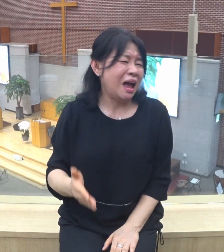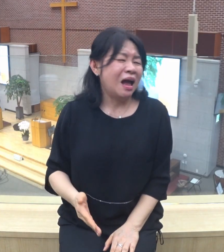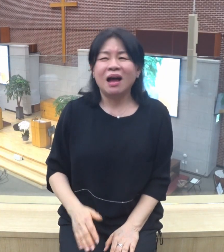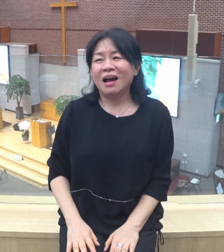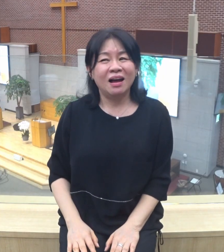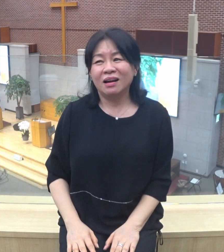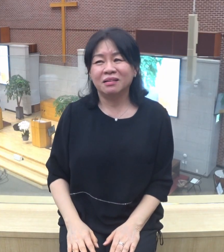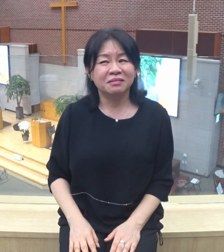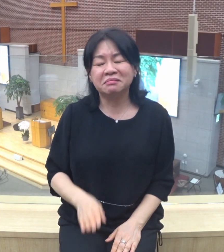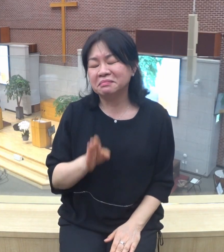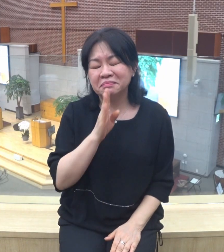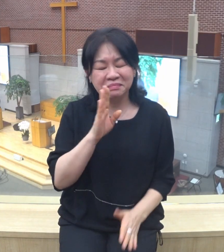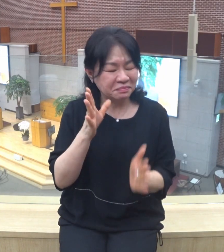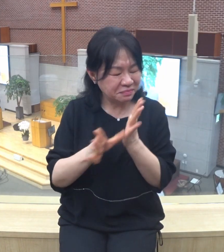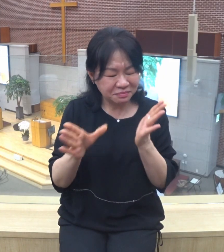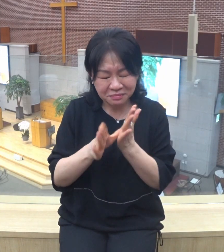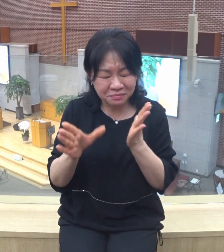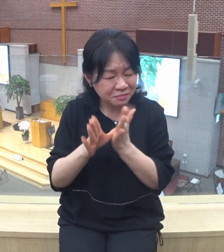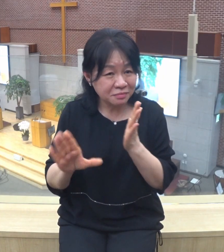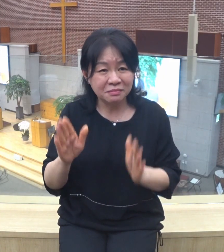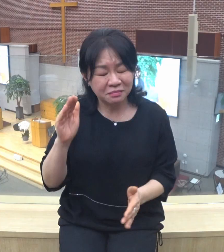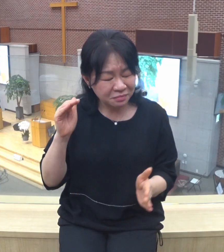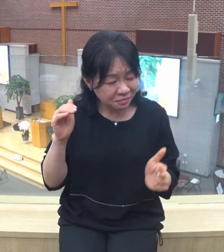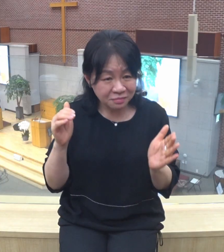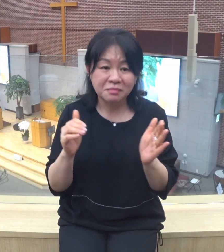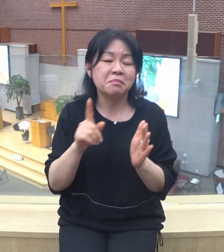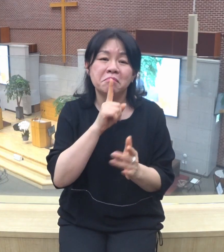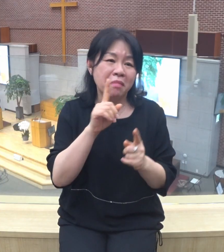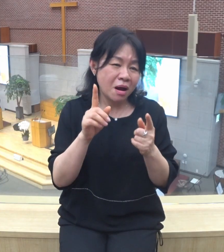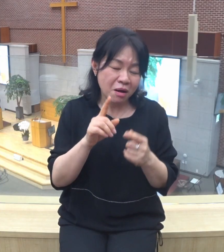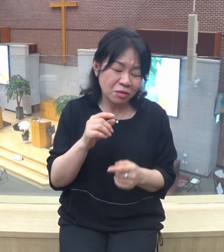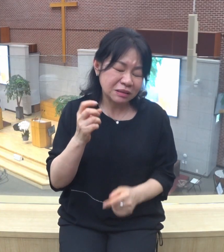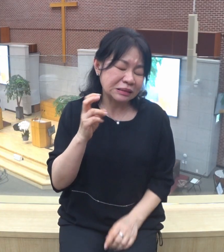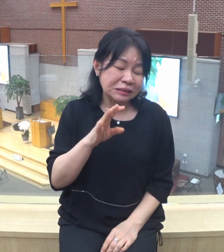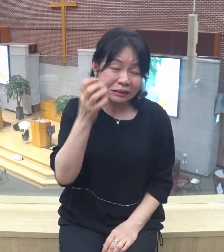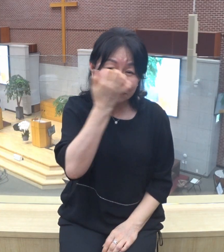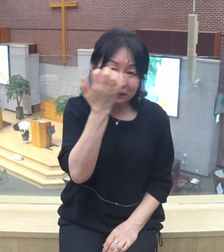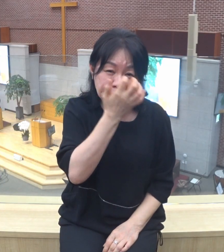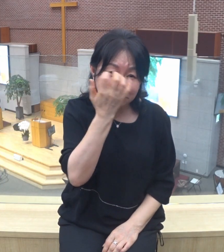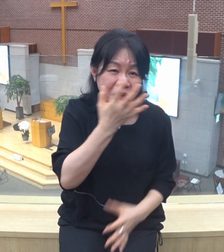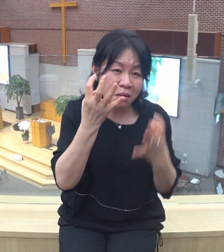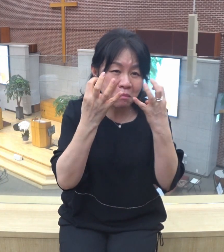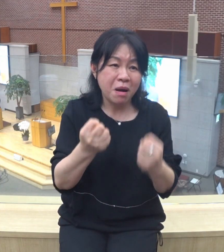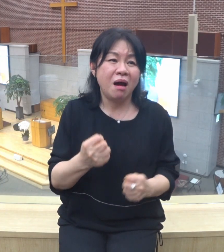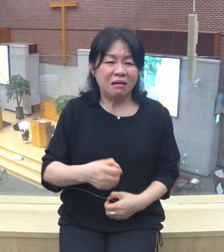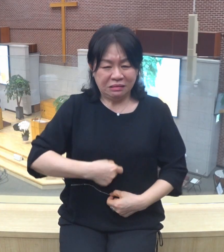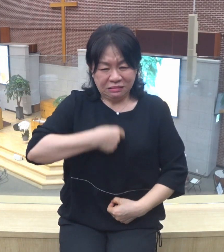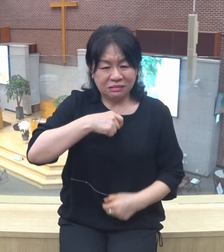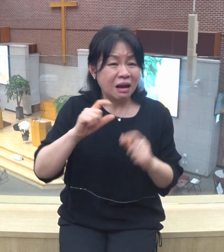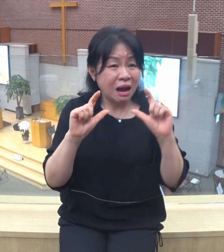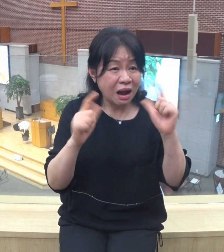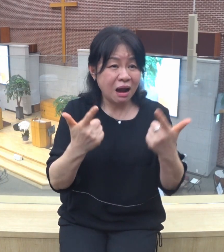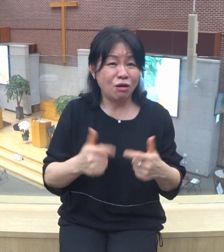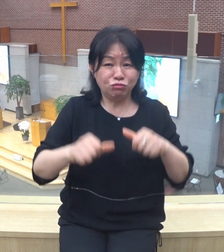징글징글하게도 하나님 말씀을 듣지 않았습니다. 음란하고 정직하지 않고 탐욕스럽고 우상을 섬기고